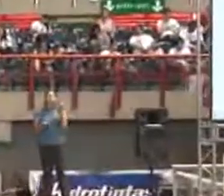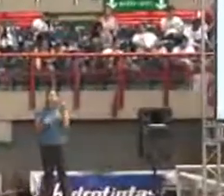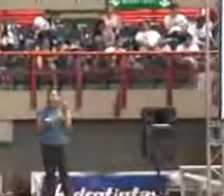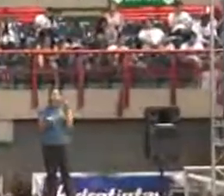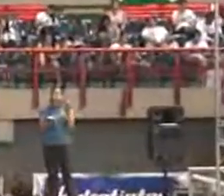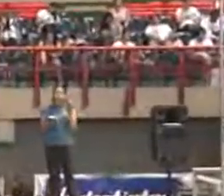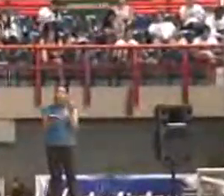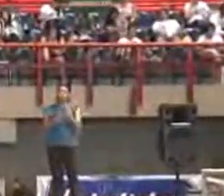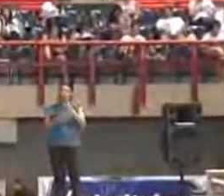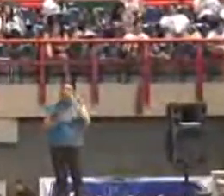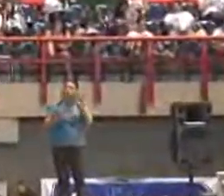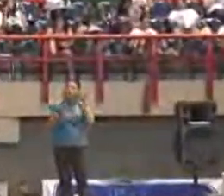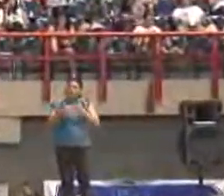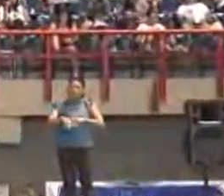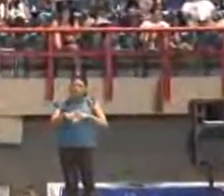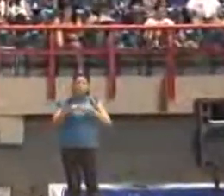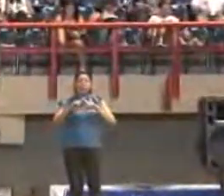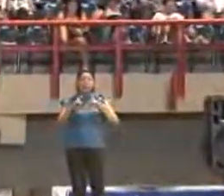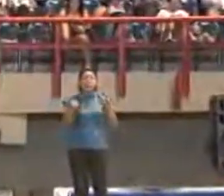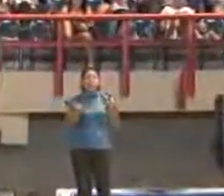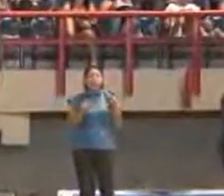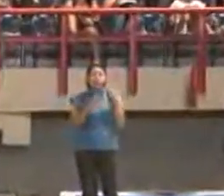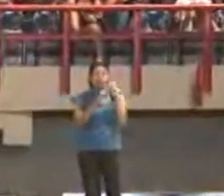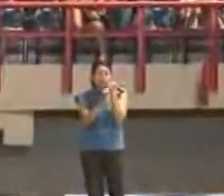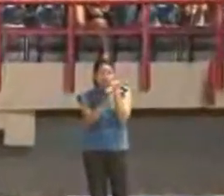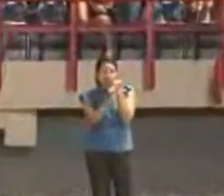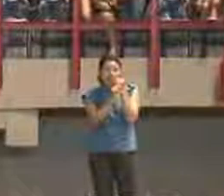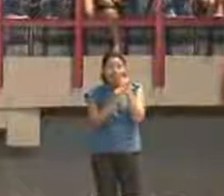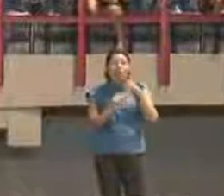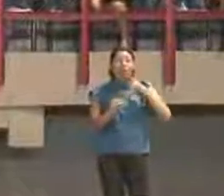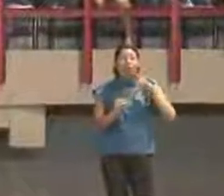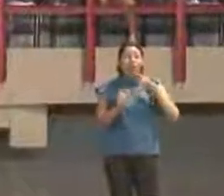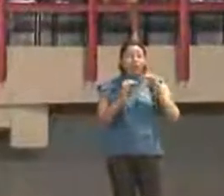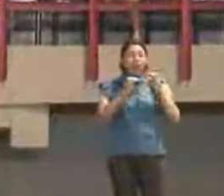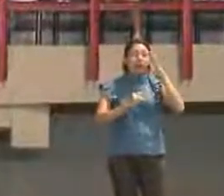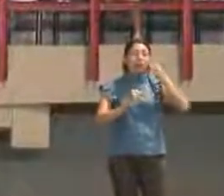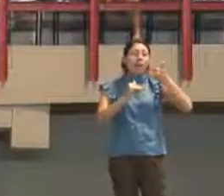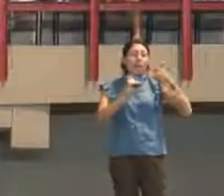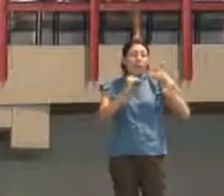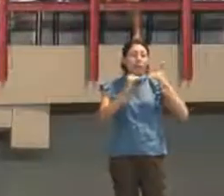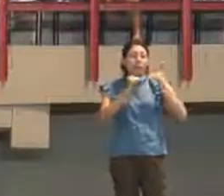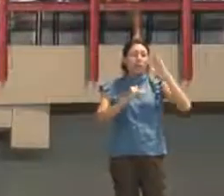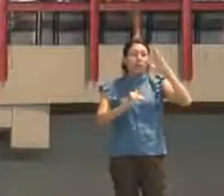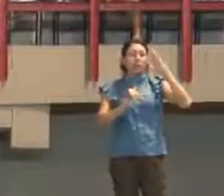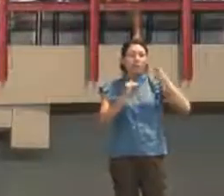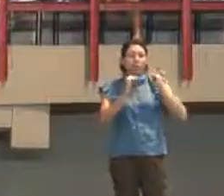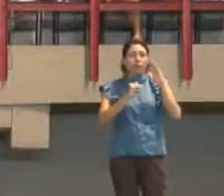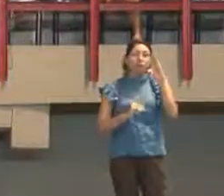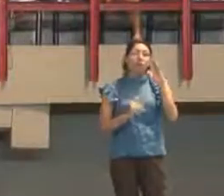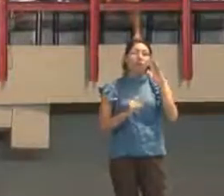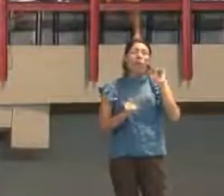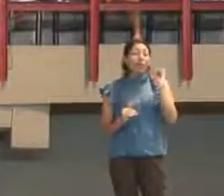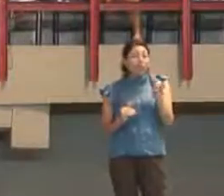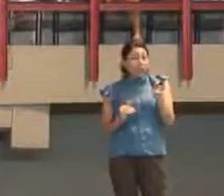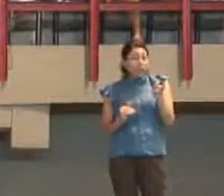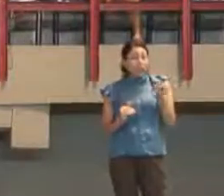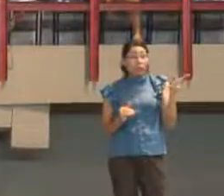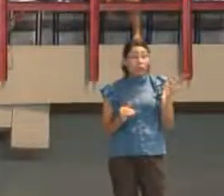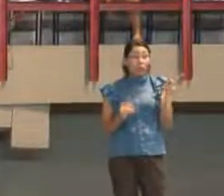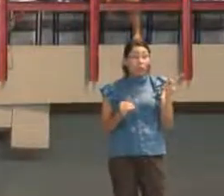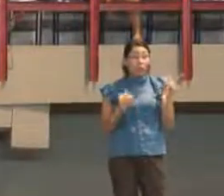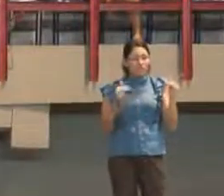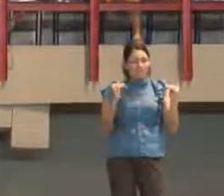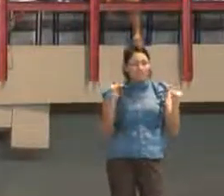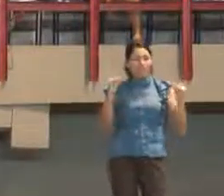média aritmética na pontuação igual ou superior a 14. Em caso de empate na média,